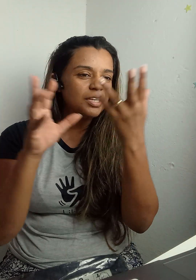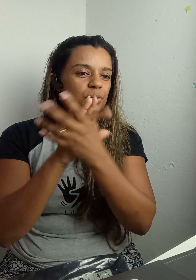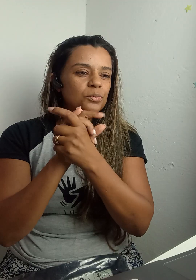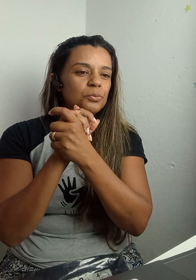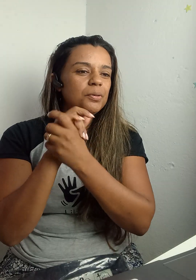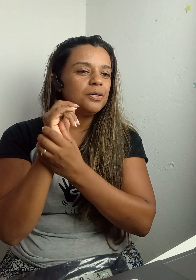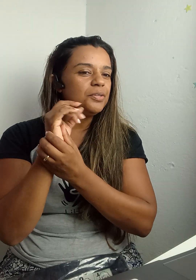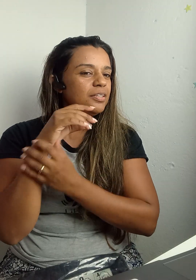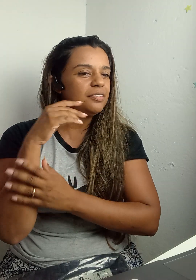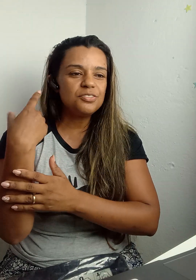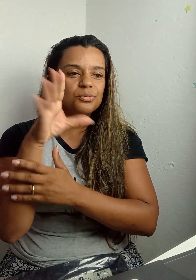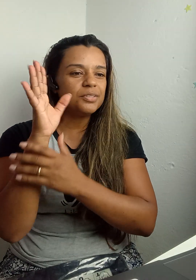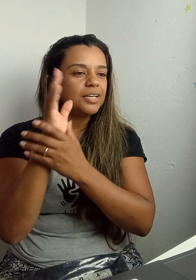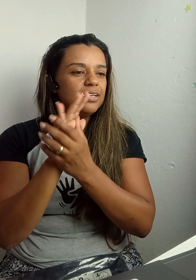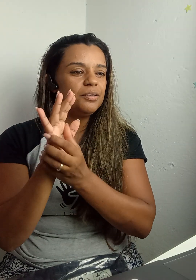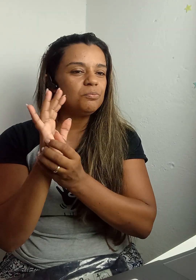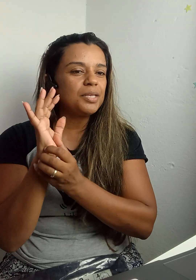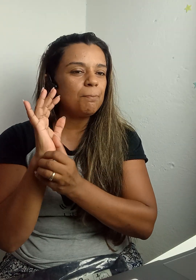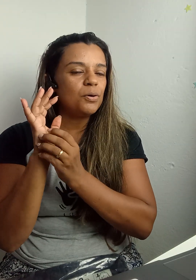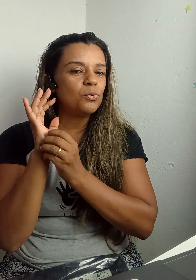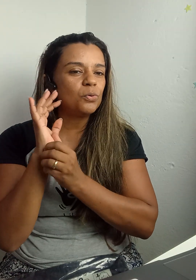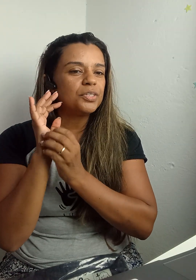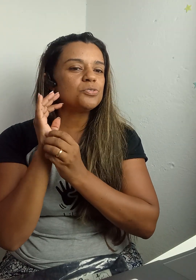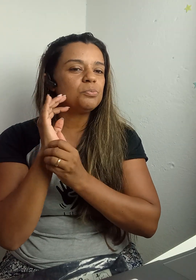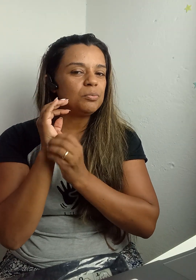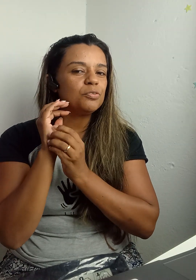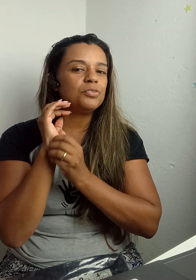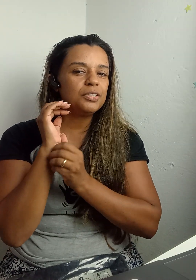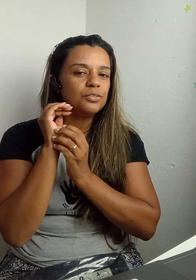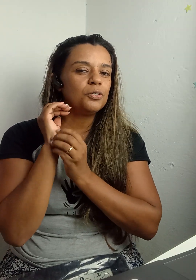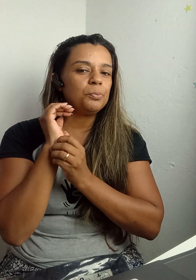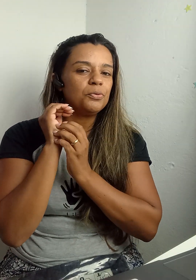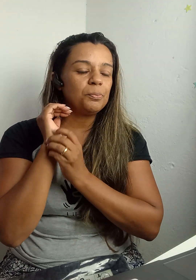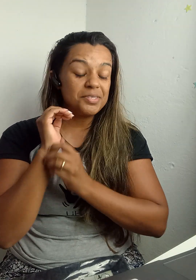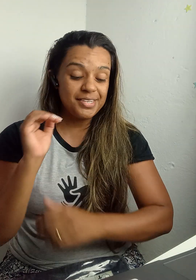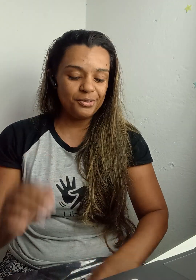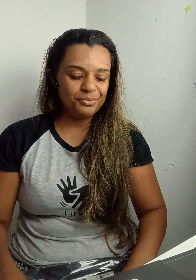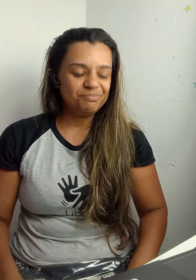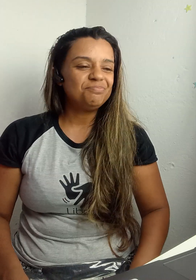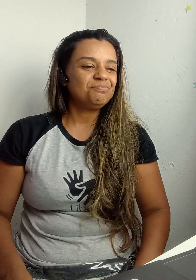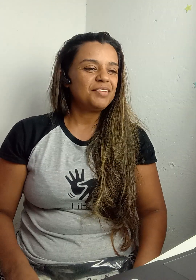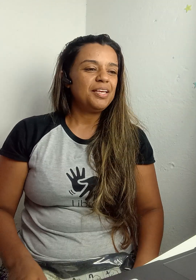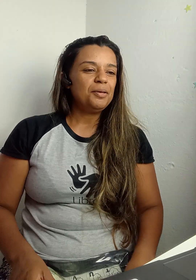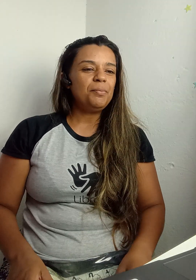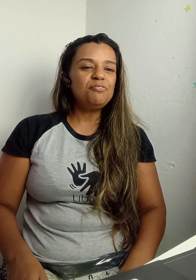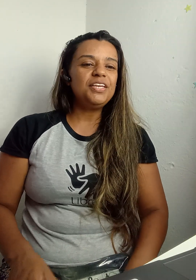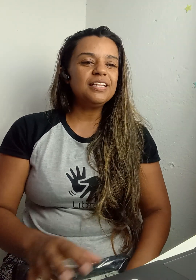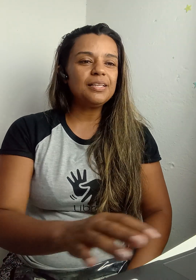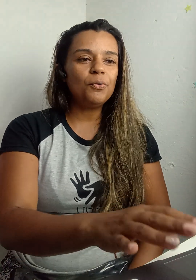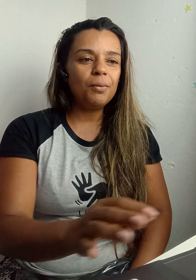montaram um grupão e estudaram aí um tempão o contexto bíblico. Foi top o ano passado. Bem-vinda, tá bom,